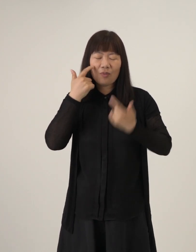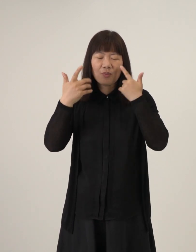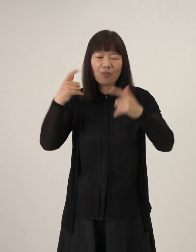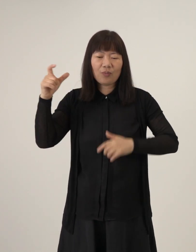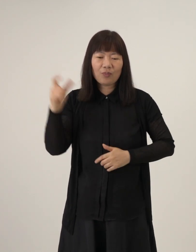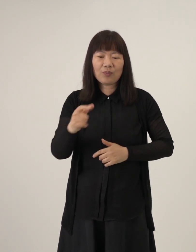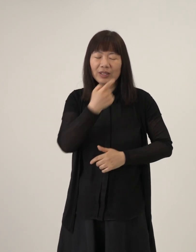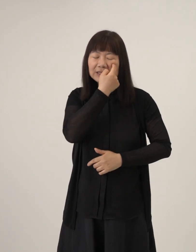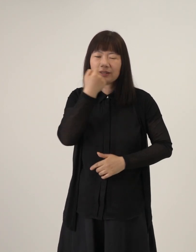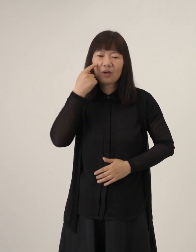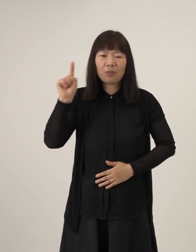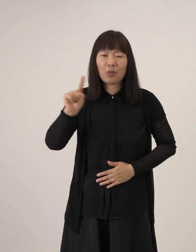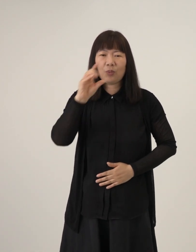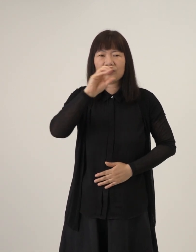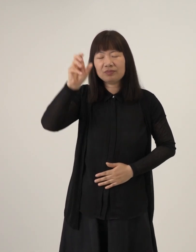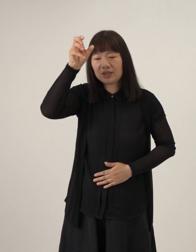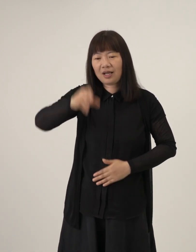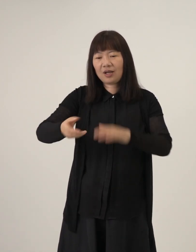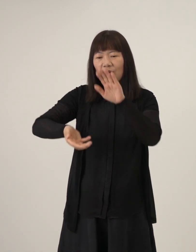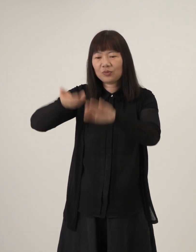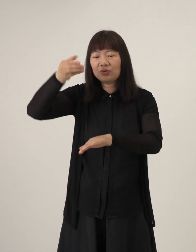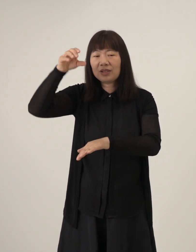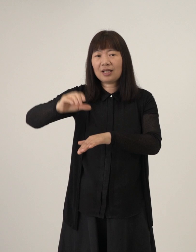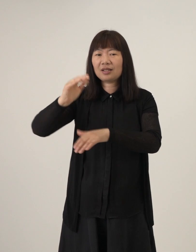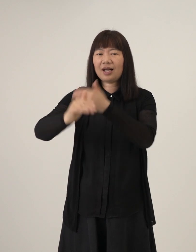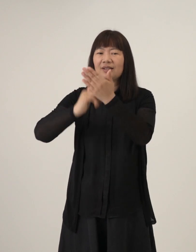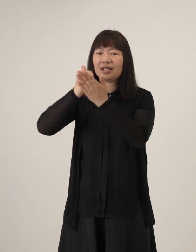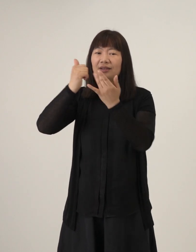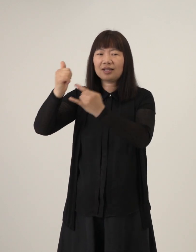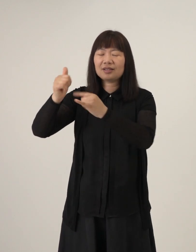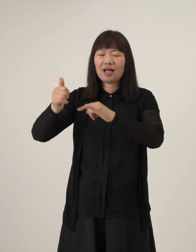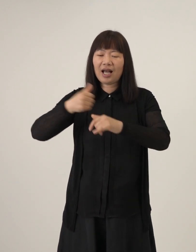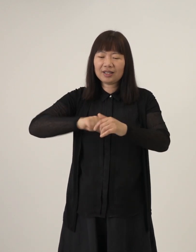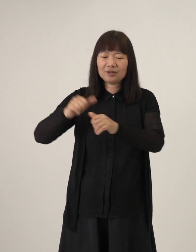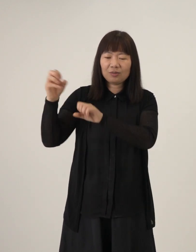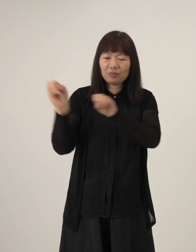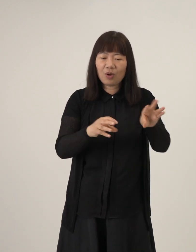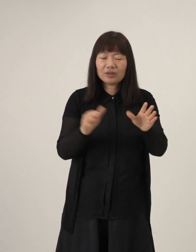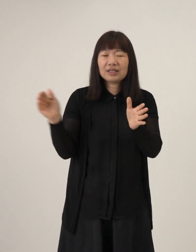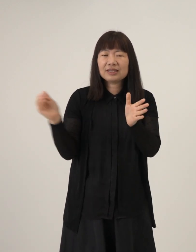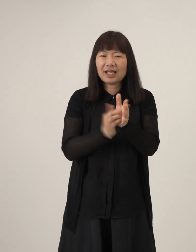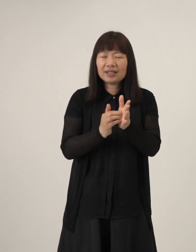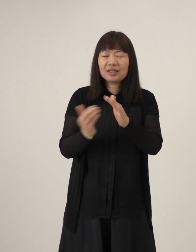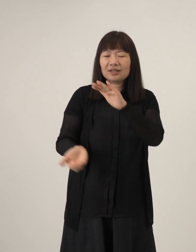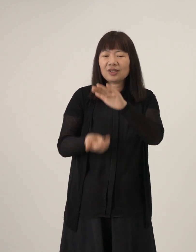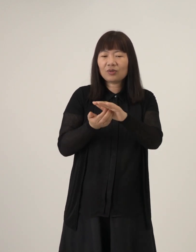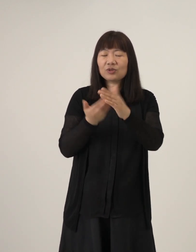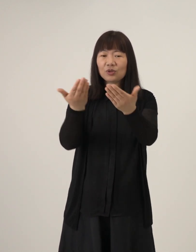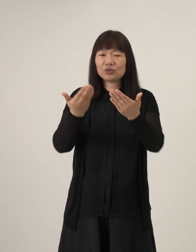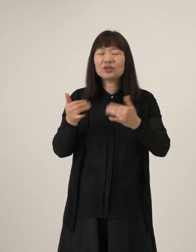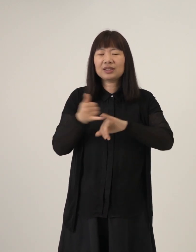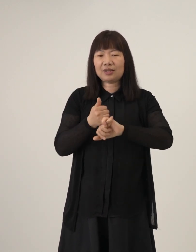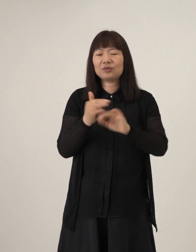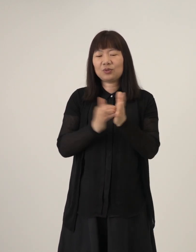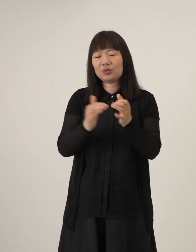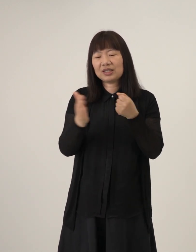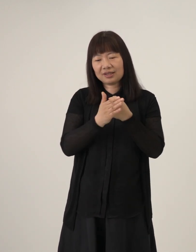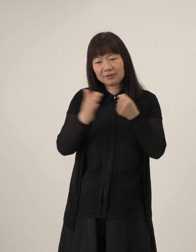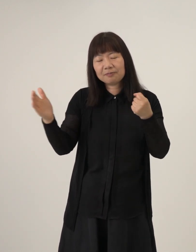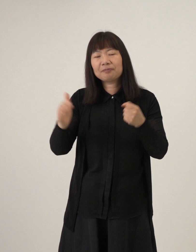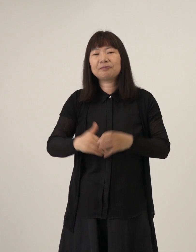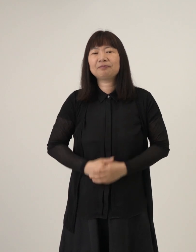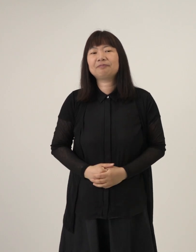근거는 십자가 위에서 하나님이 아들을 버리시면서까지 성취하신 약속이기